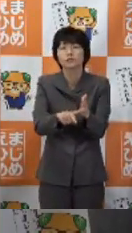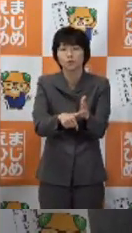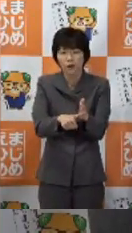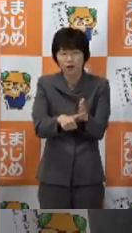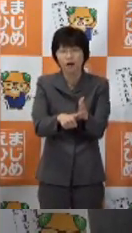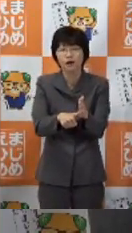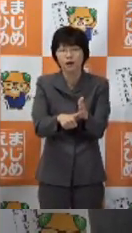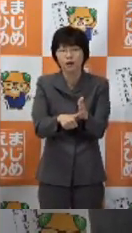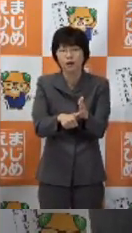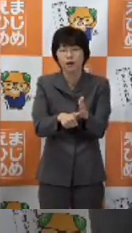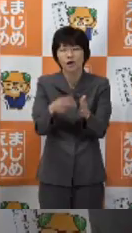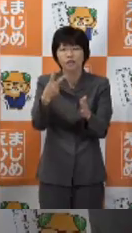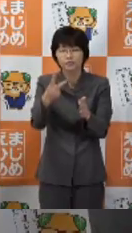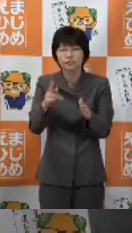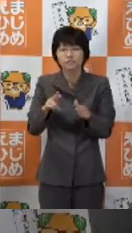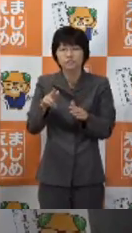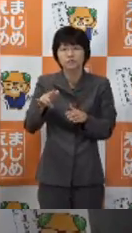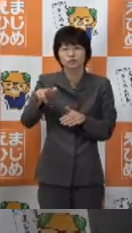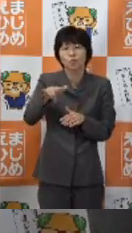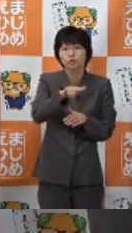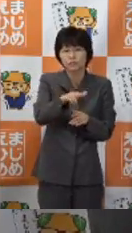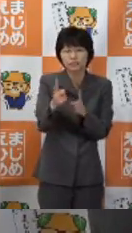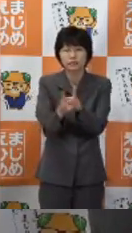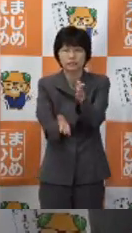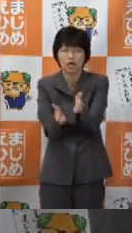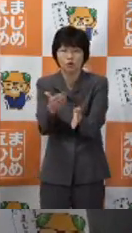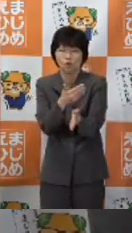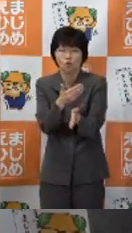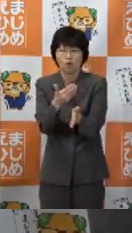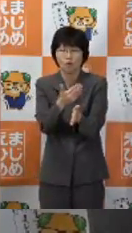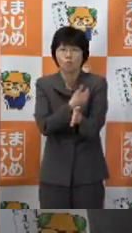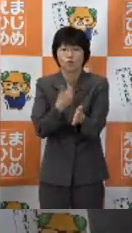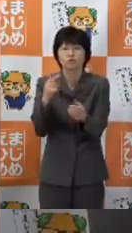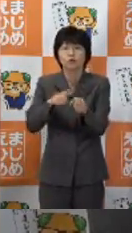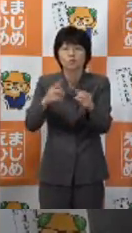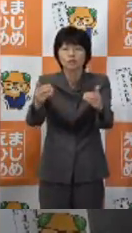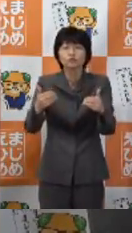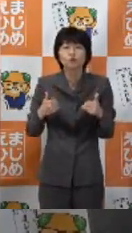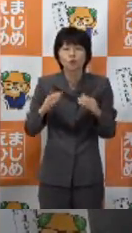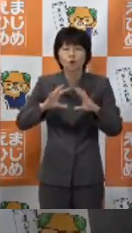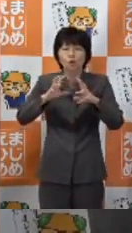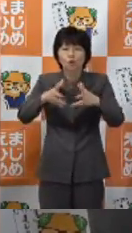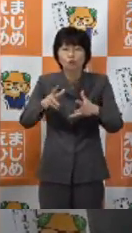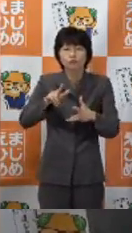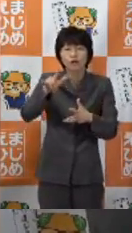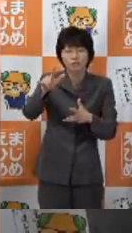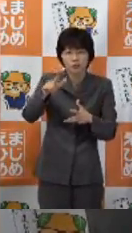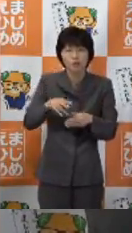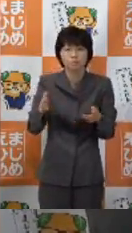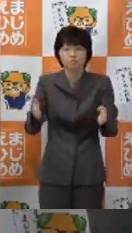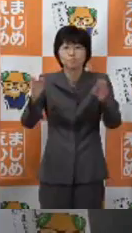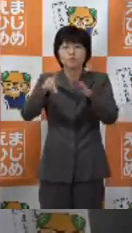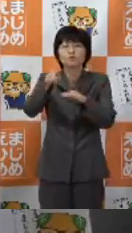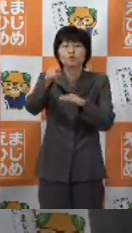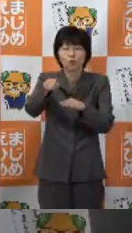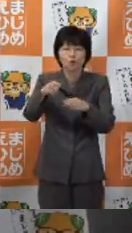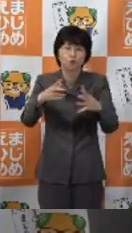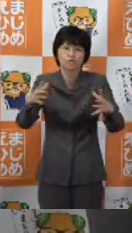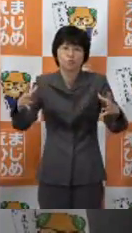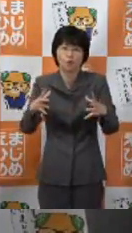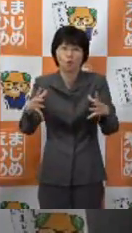さこのさんの作成にあたりましては生き豪雨に同時対応するため